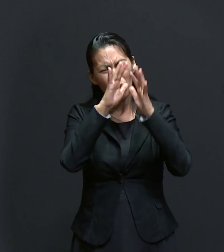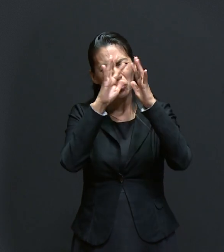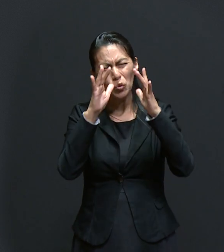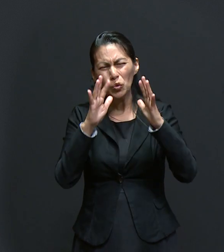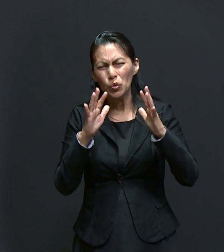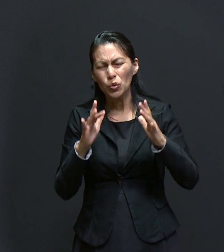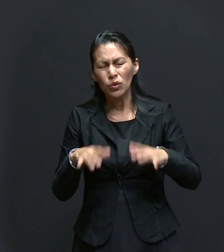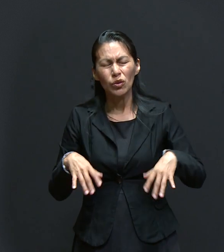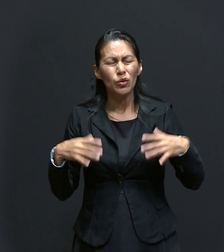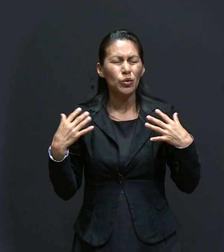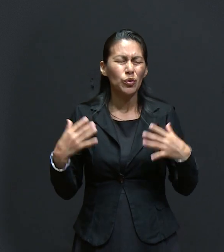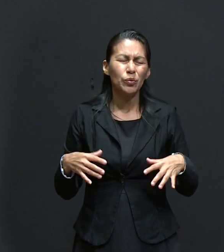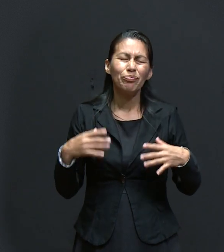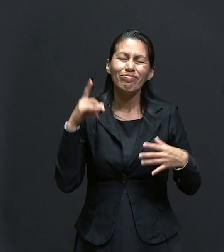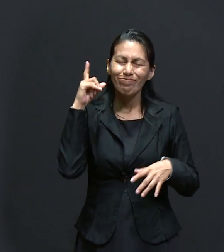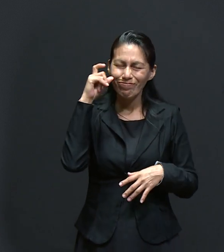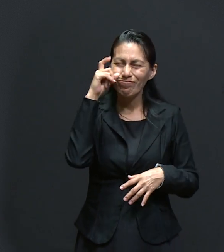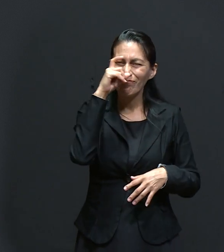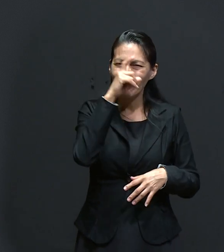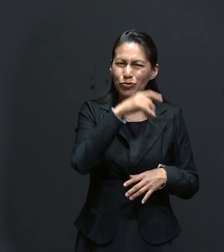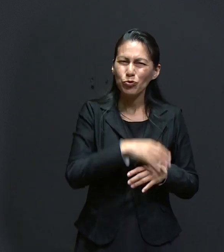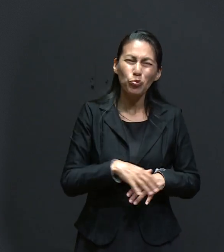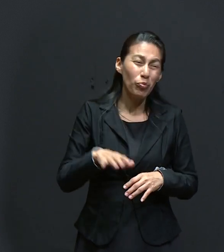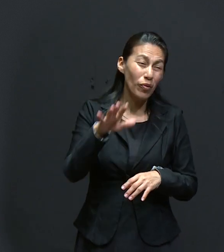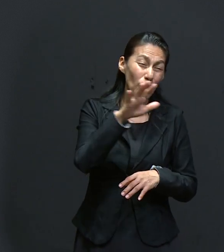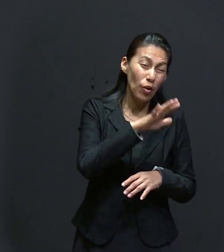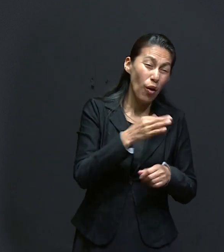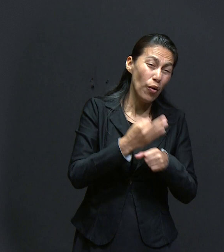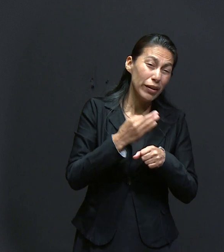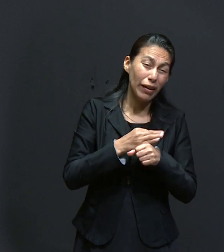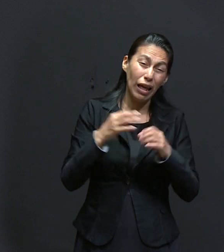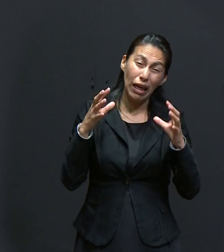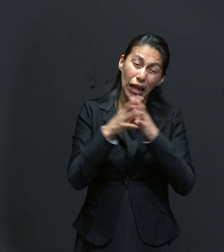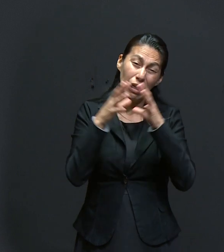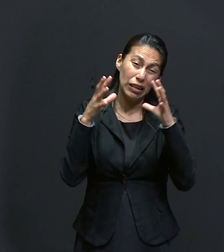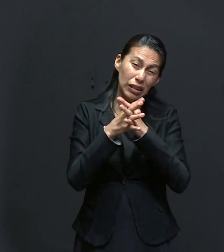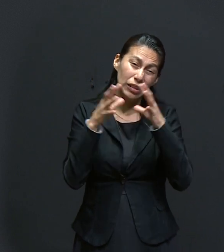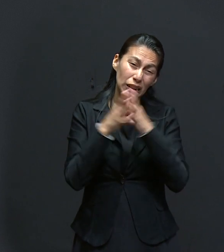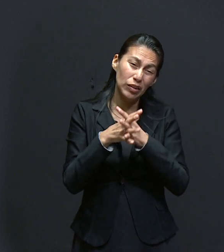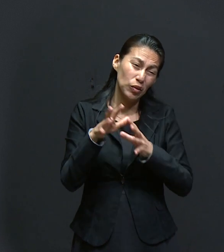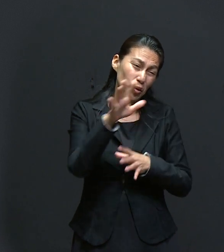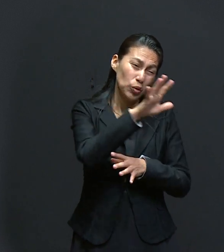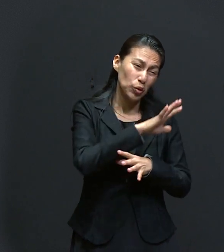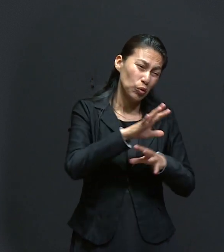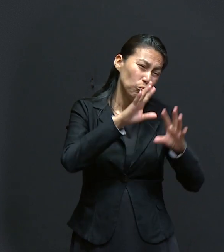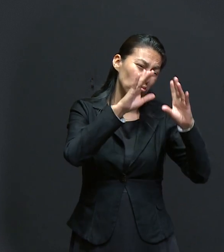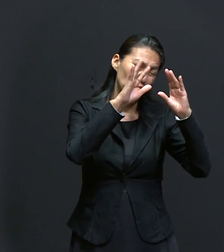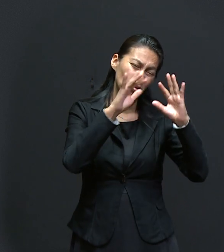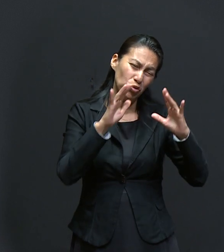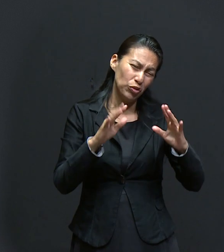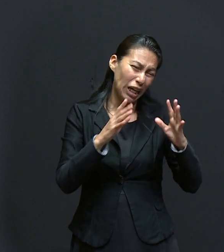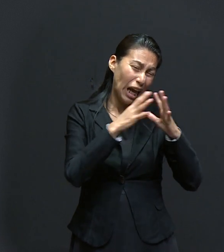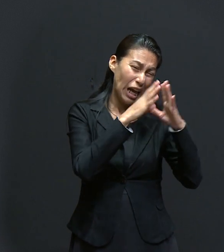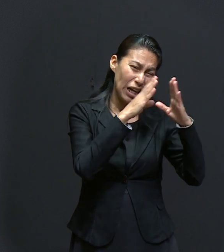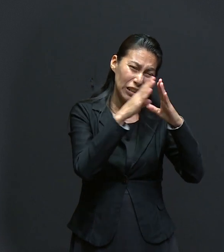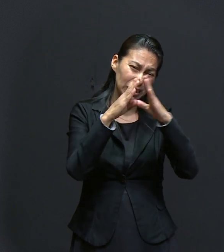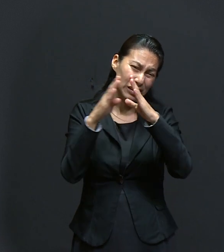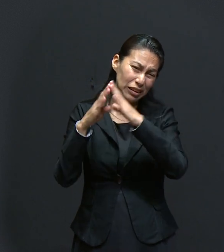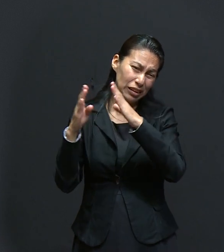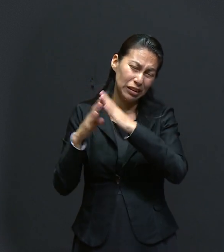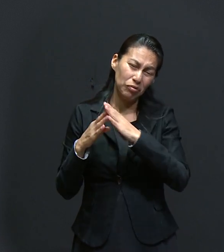entonces realmente esta ciudad estaba muy afectado en estos momentos de guerra muchos lugares destruidos